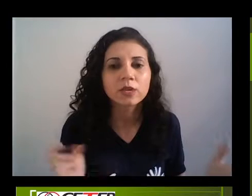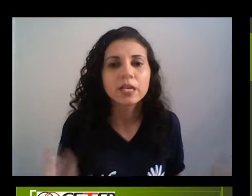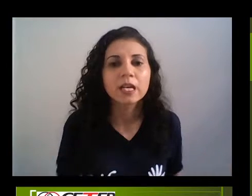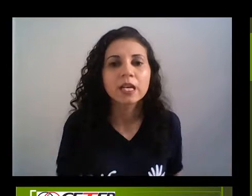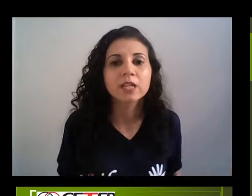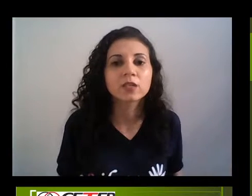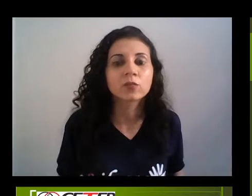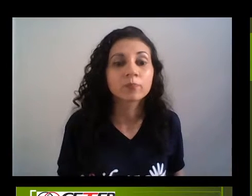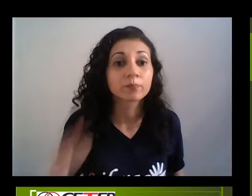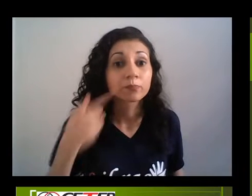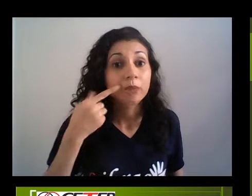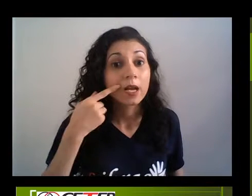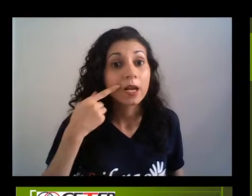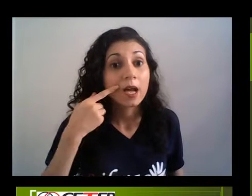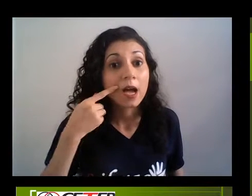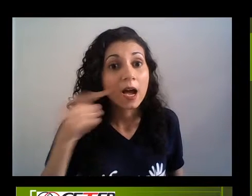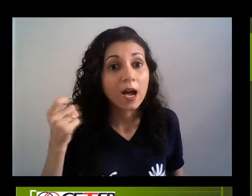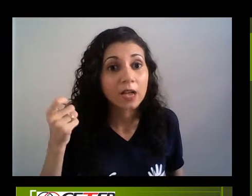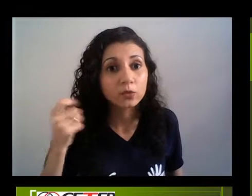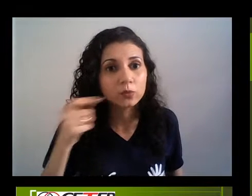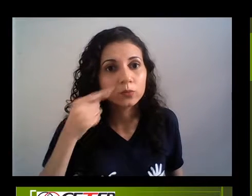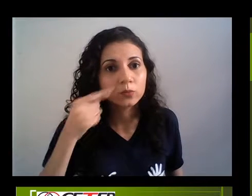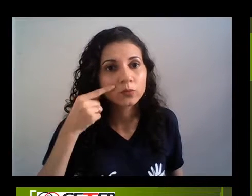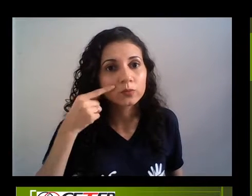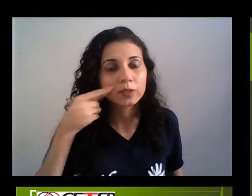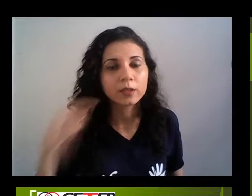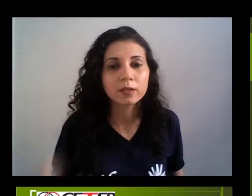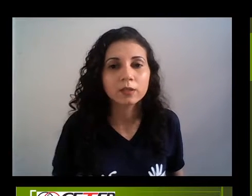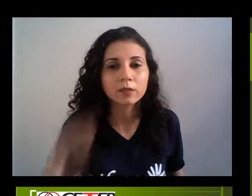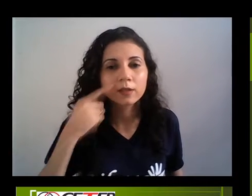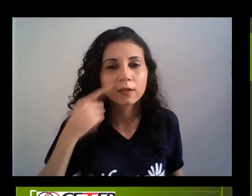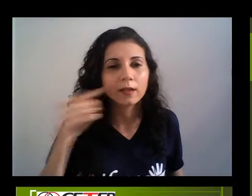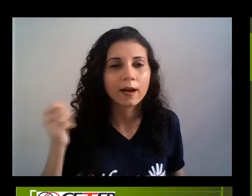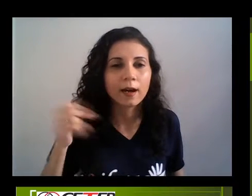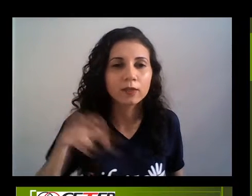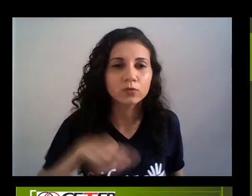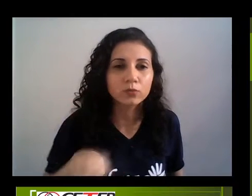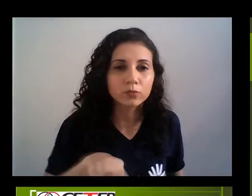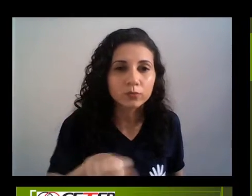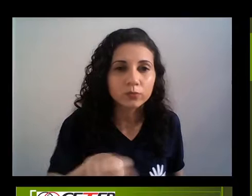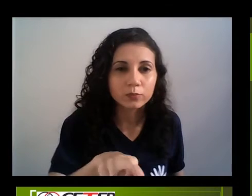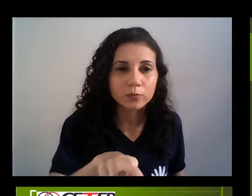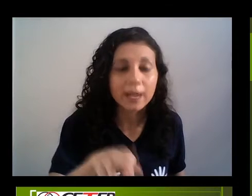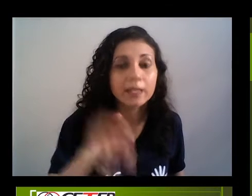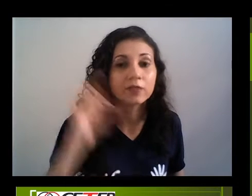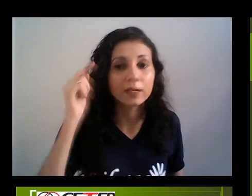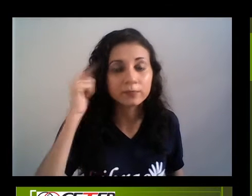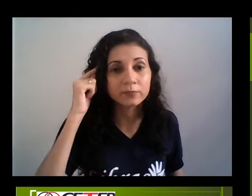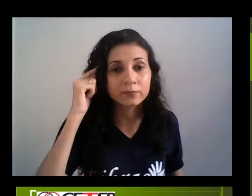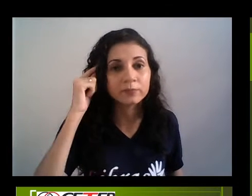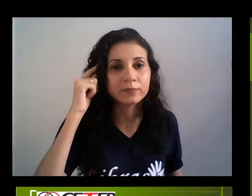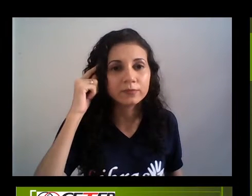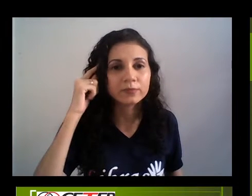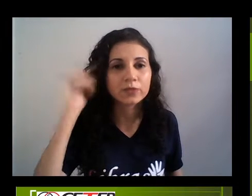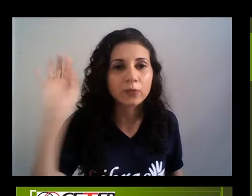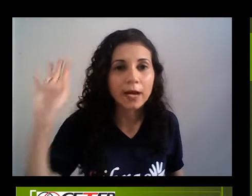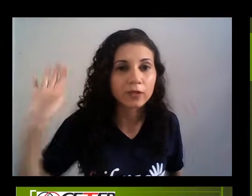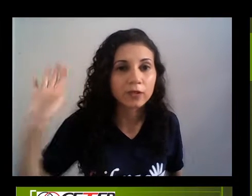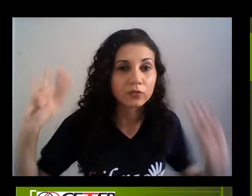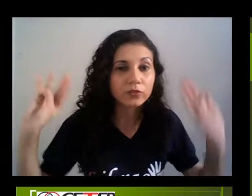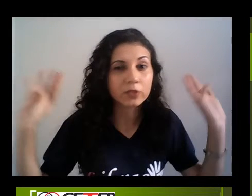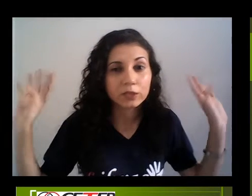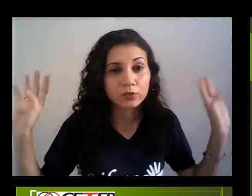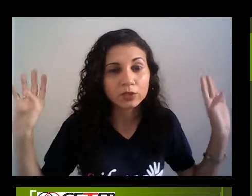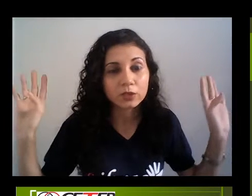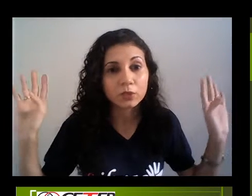falando. Então, rato, né, aqui, rato. Aí ele vai, tinha um rato.